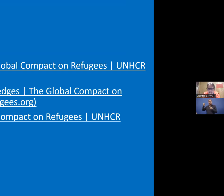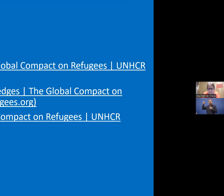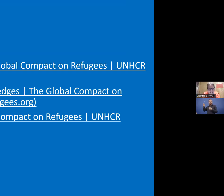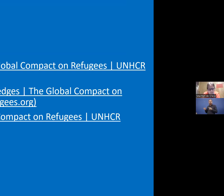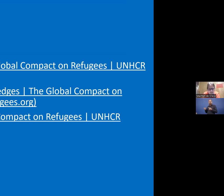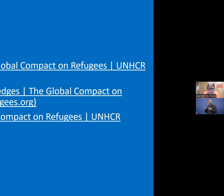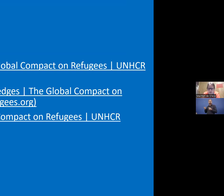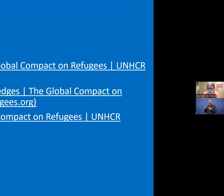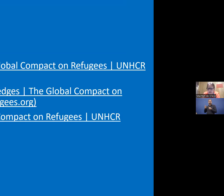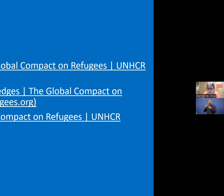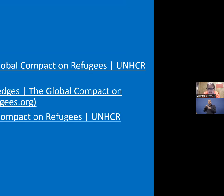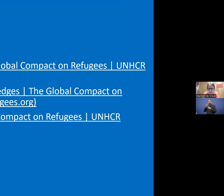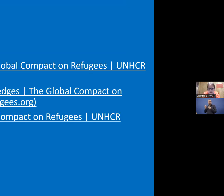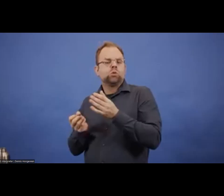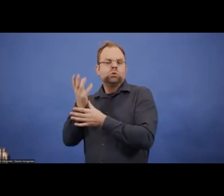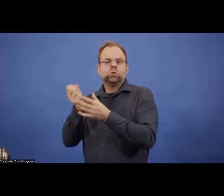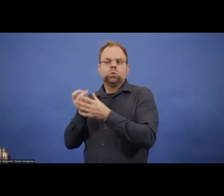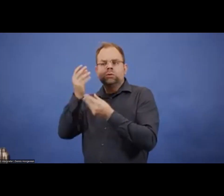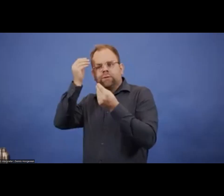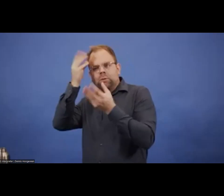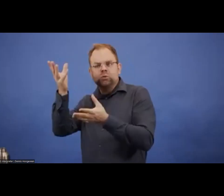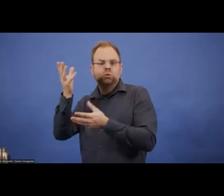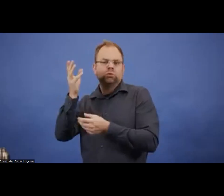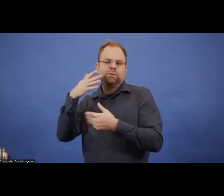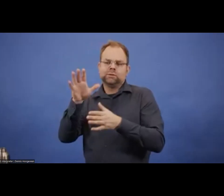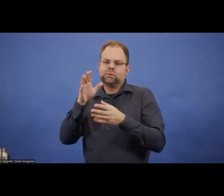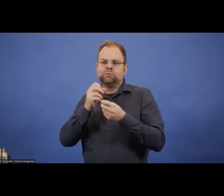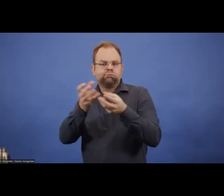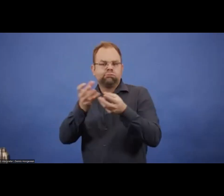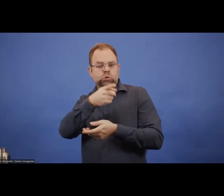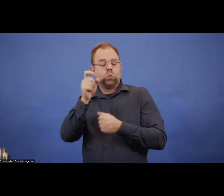o por otros medios. Muchísimas gracias por oír y